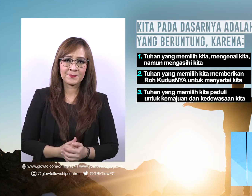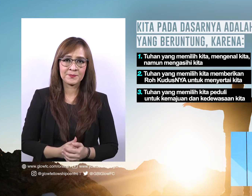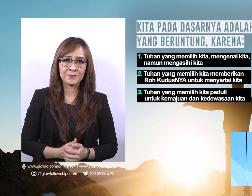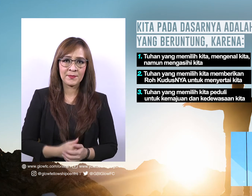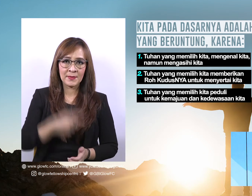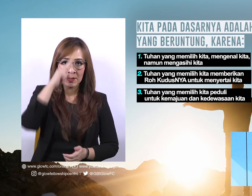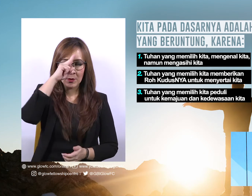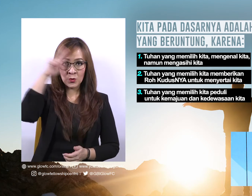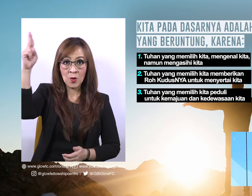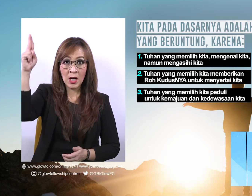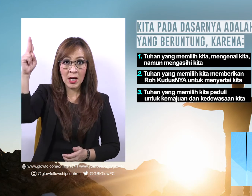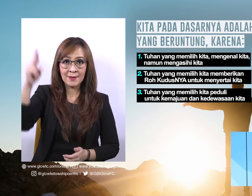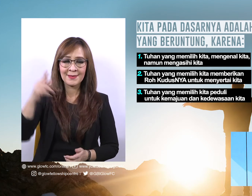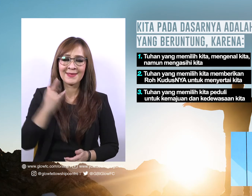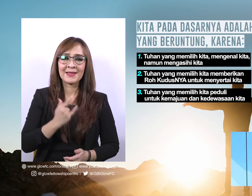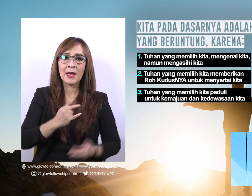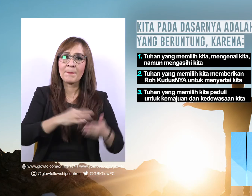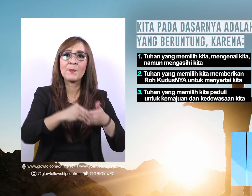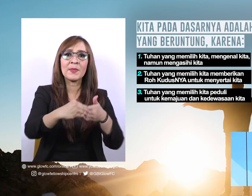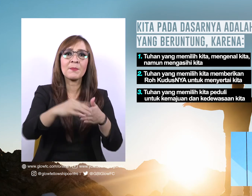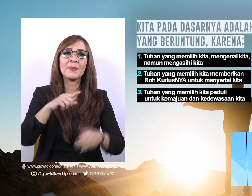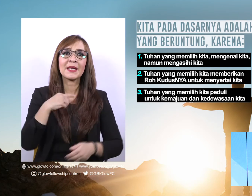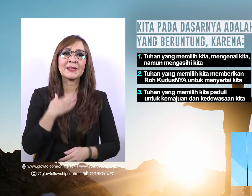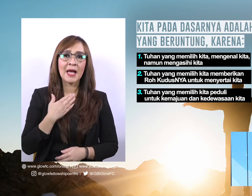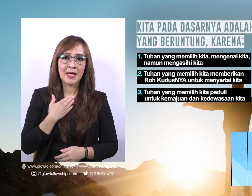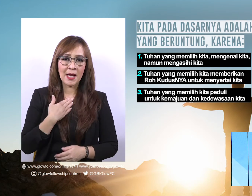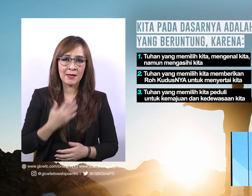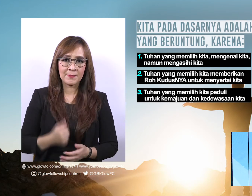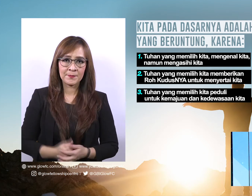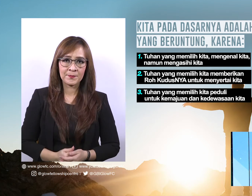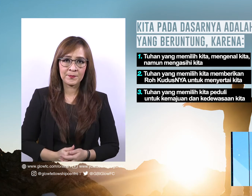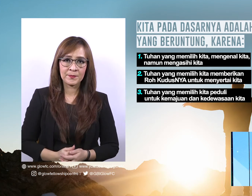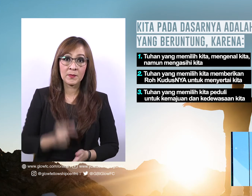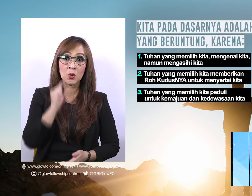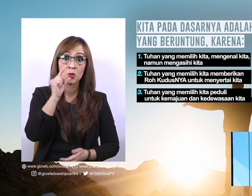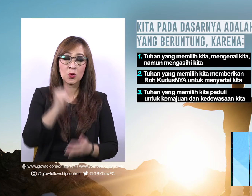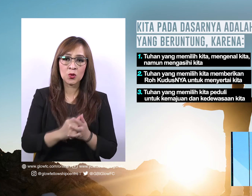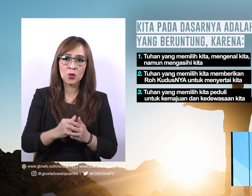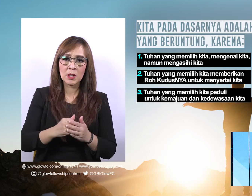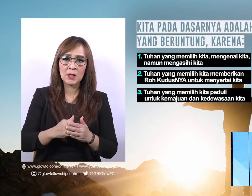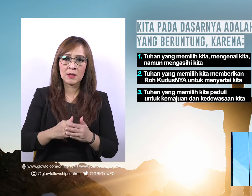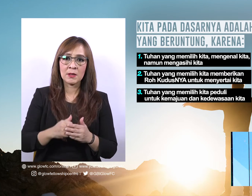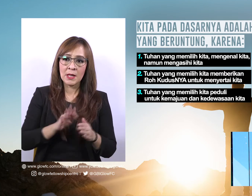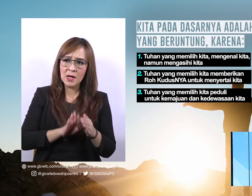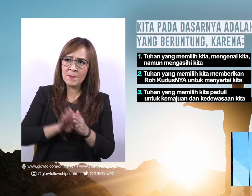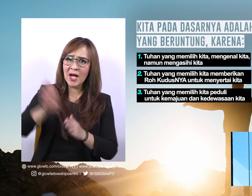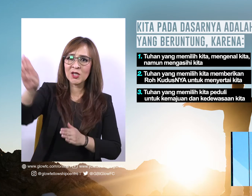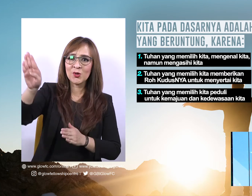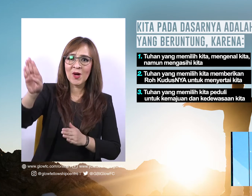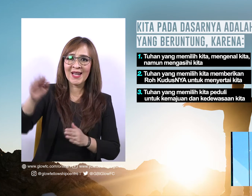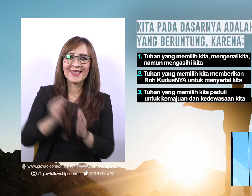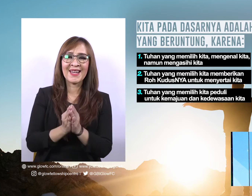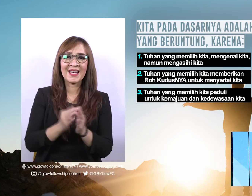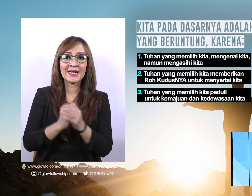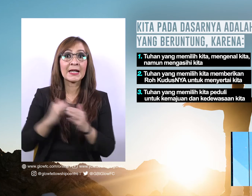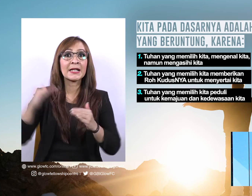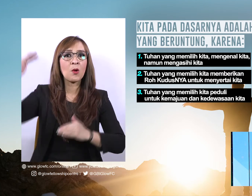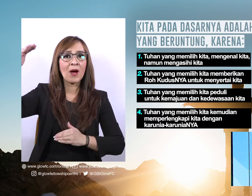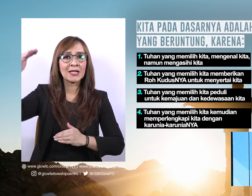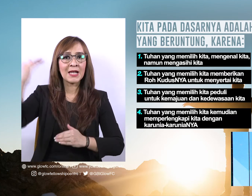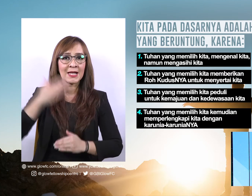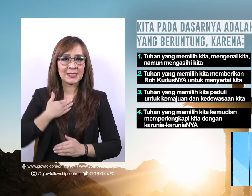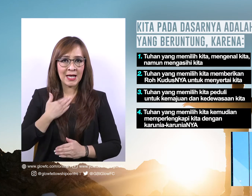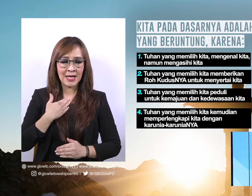saya dalam kuasa kebangkitannya ketiga Tuhan yang memiliki tak peduli untuk kemajuan dan kedewasaan kita sampai menuju pada kesempurnaan dan